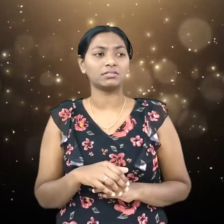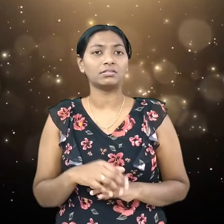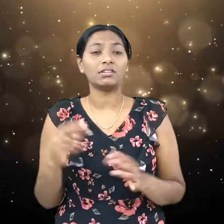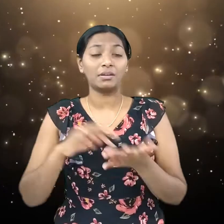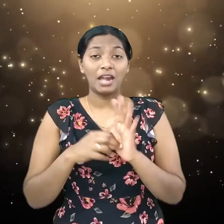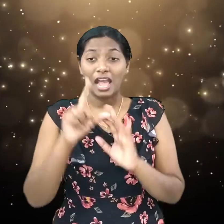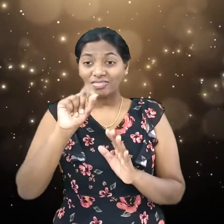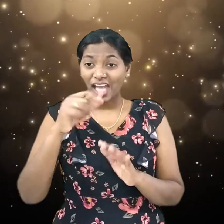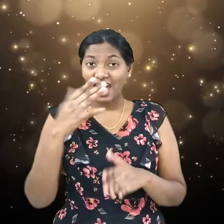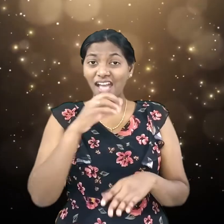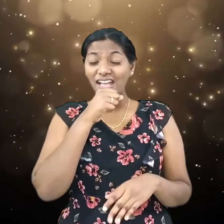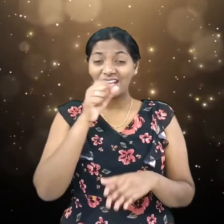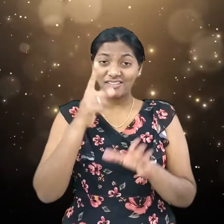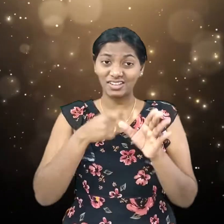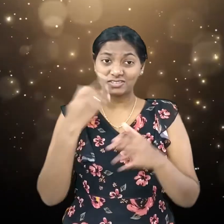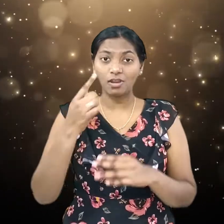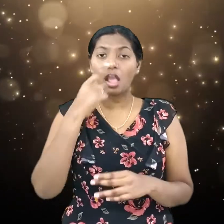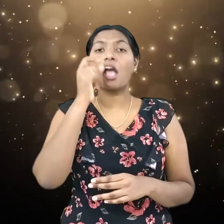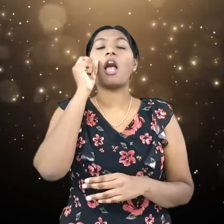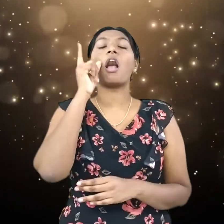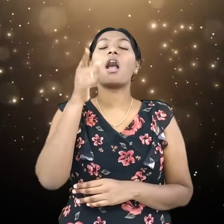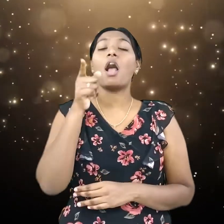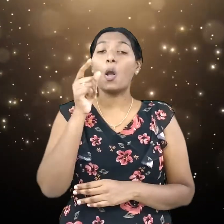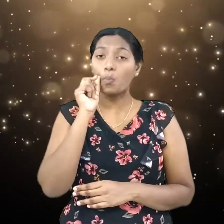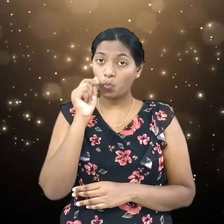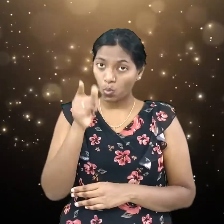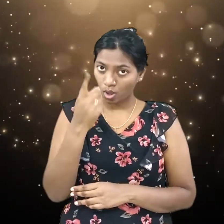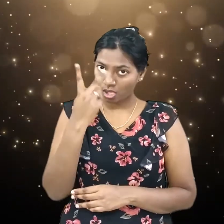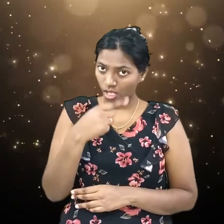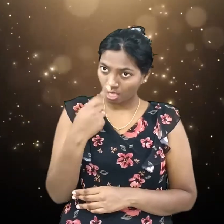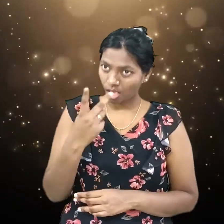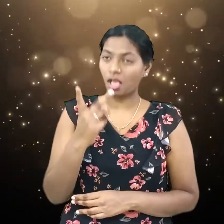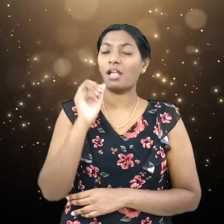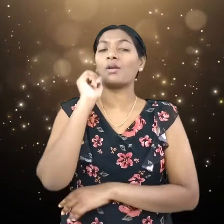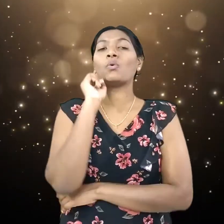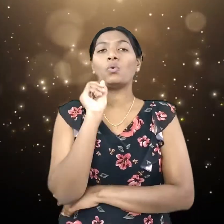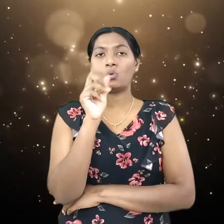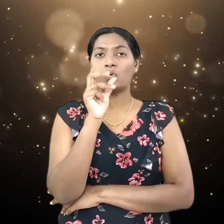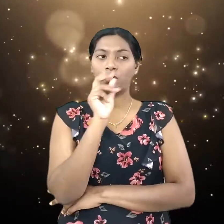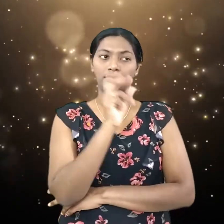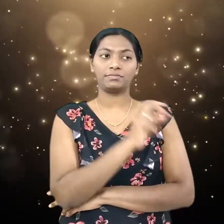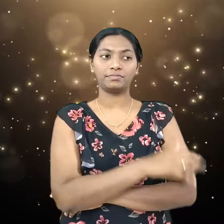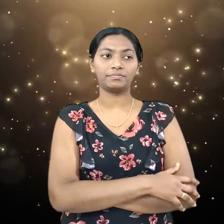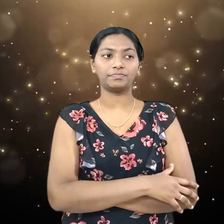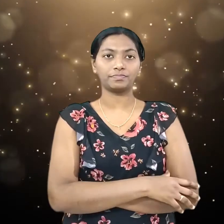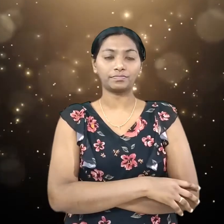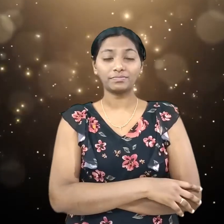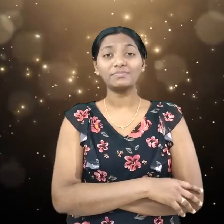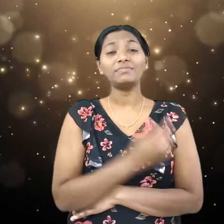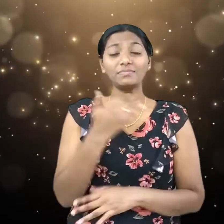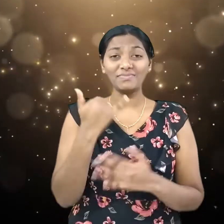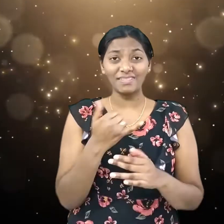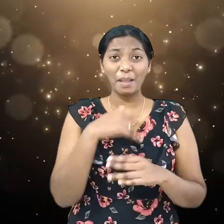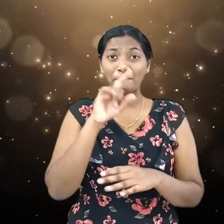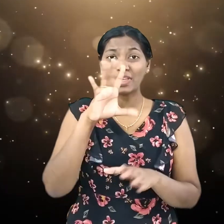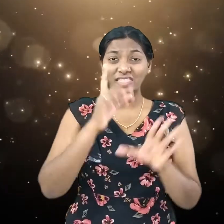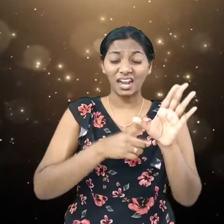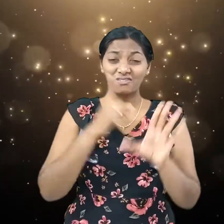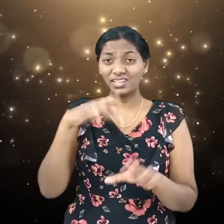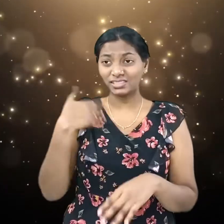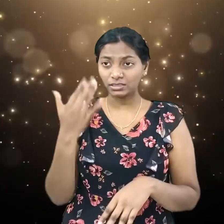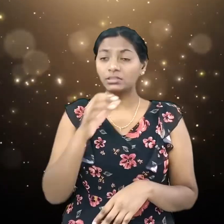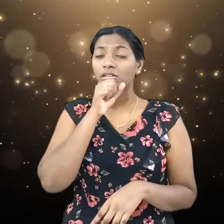ये शक्ल है बच्चे की। अभी भी 15 साल में लड़के की शक्ल क्या होने वाली है मां के लिए क्या है, गुप्त।